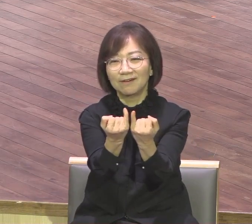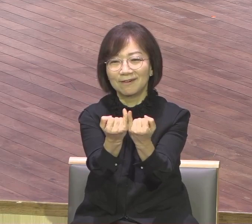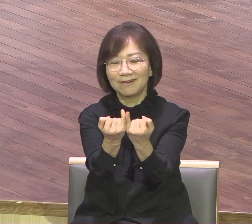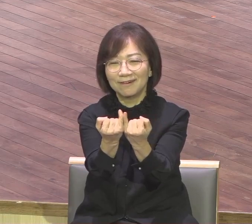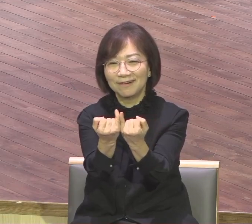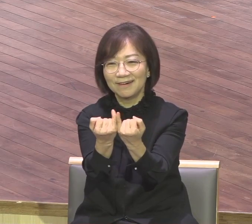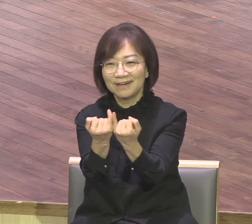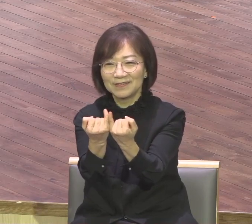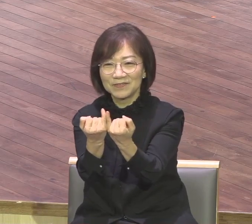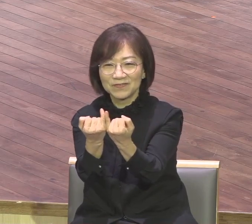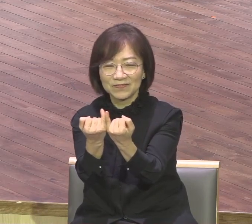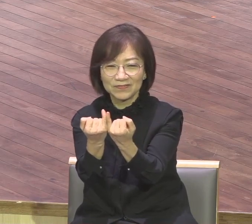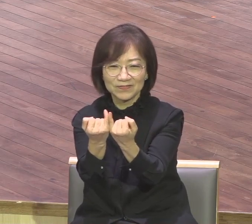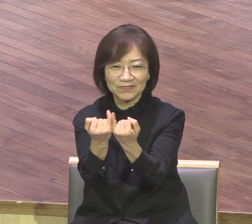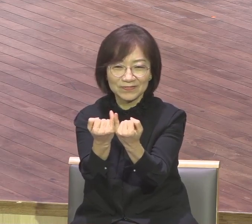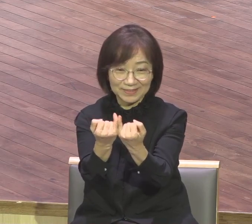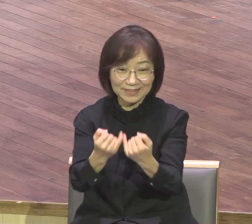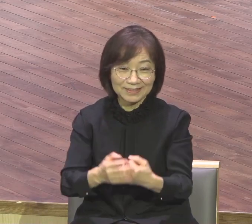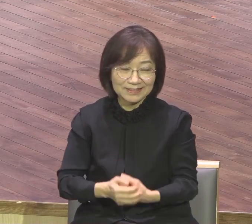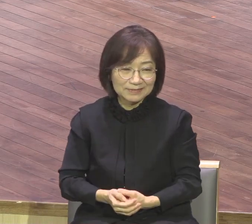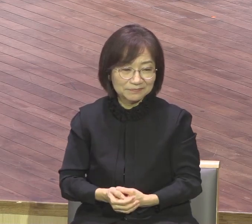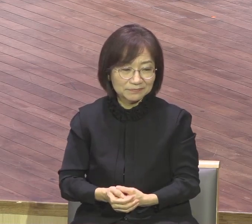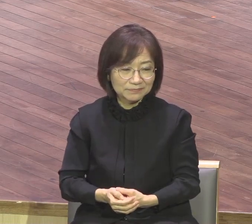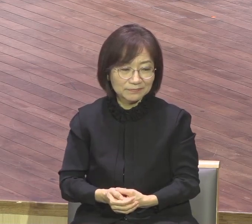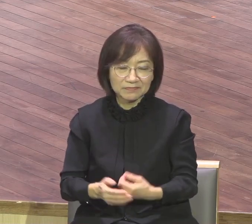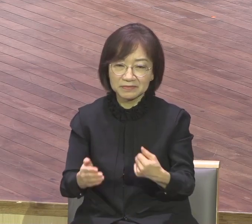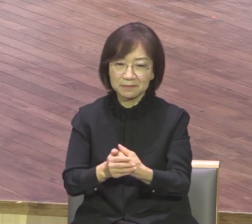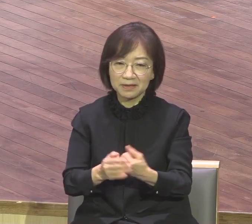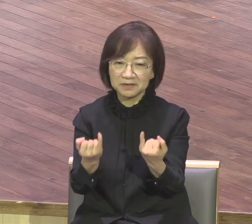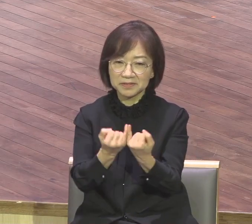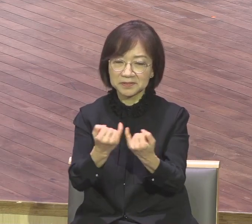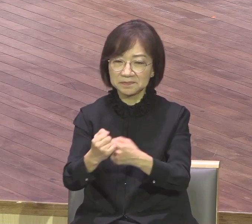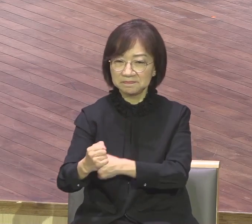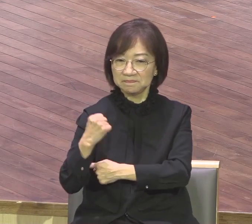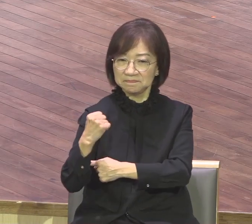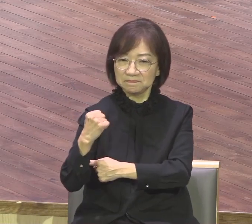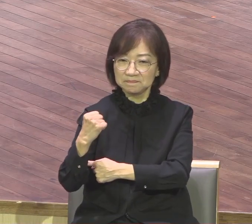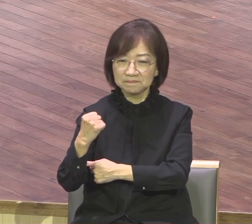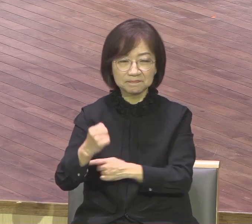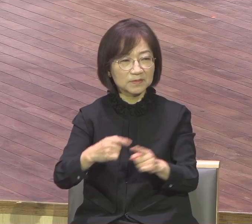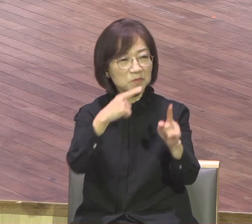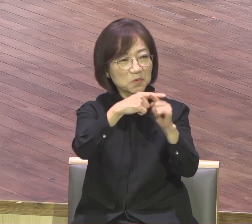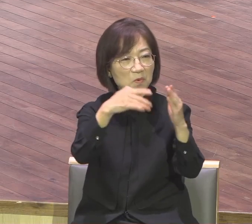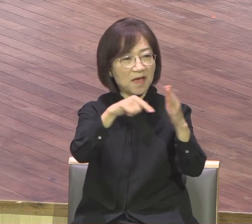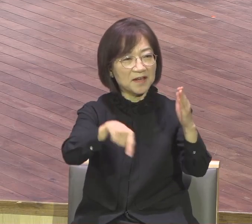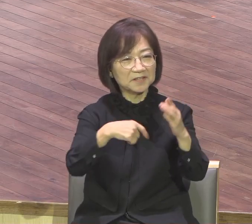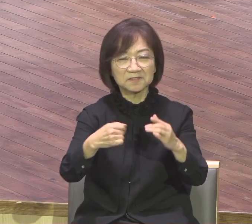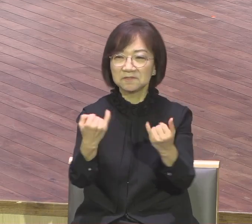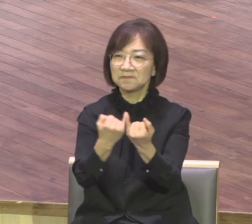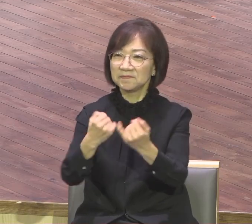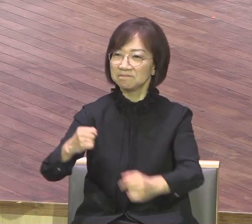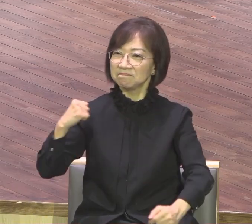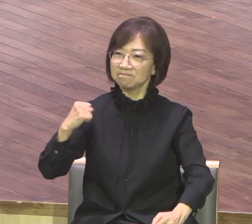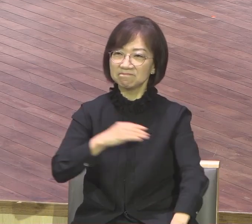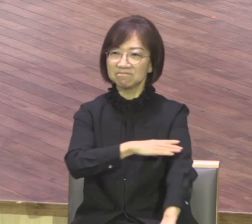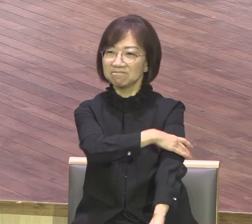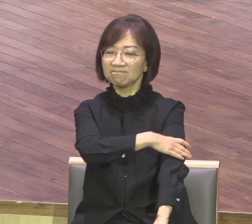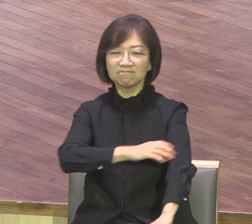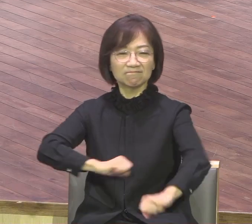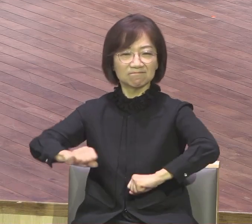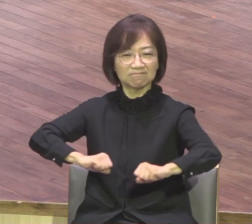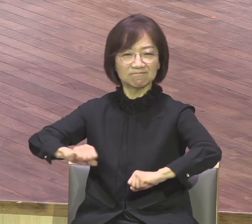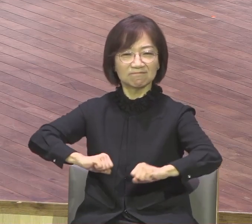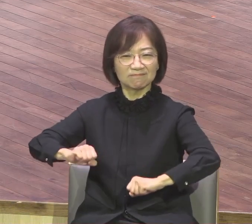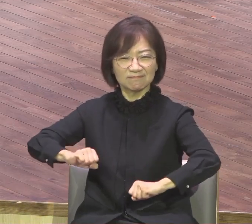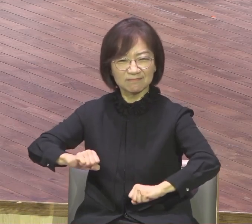이런 사회적 정서가 교회 안에 들어와가지고 교회에서도 여자들이 설치기 시작인 거예요. Por eso las mujeres dentro de la